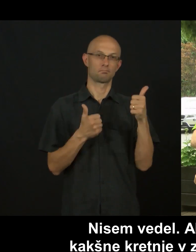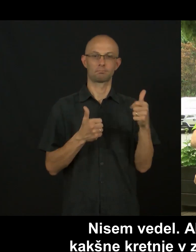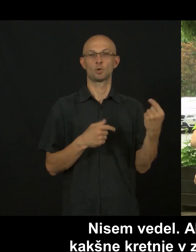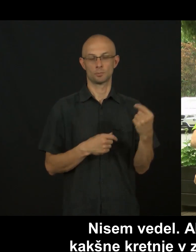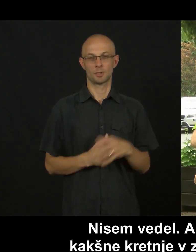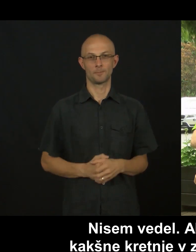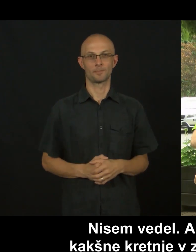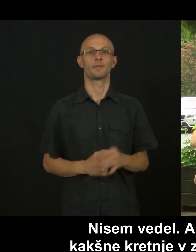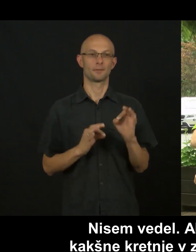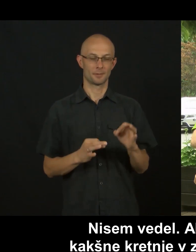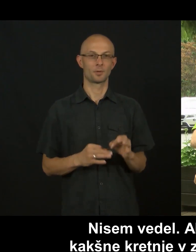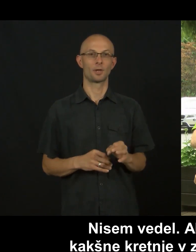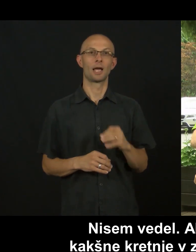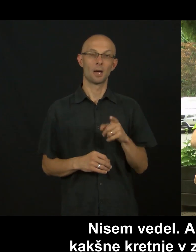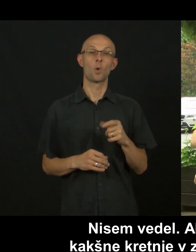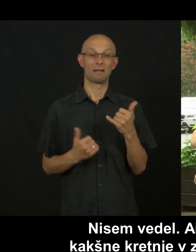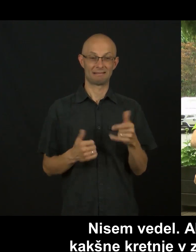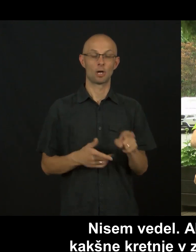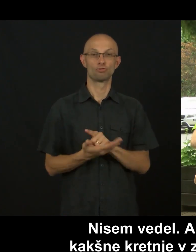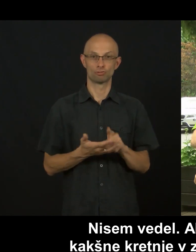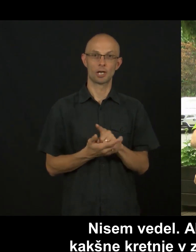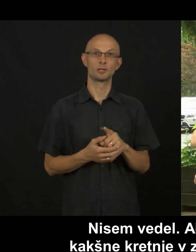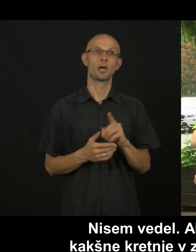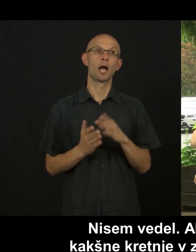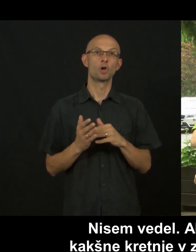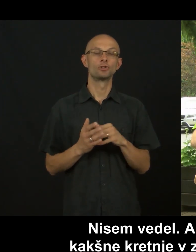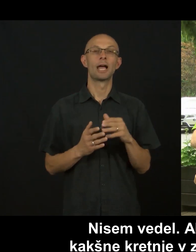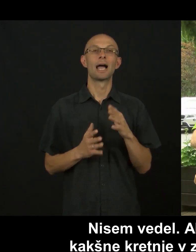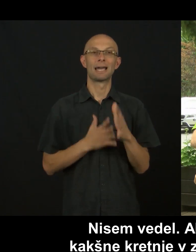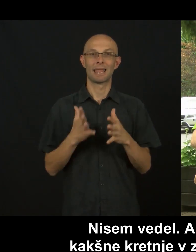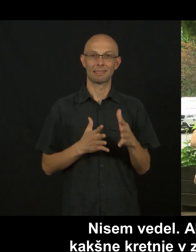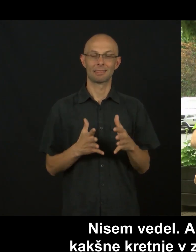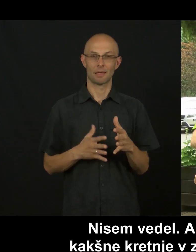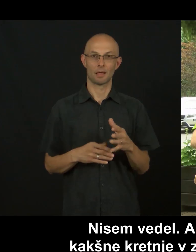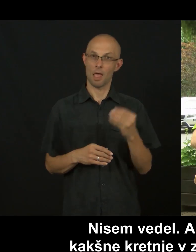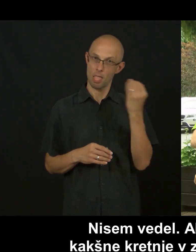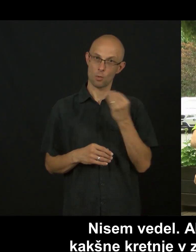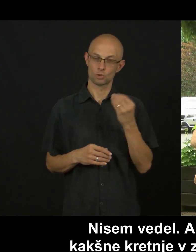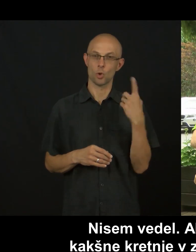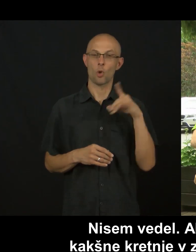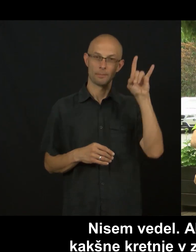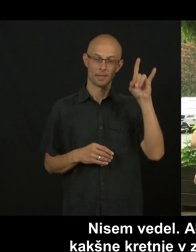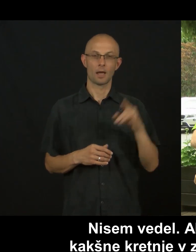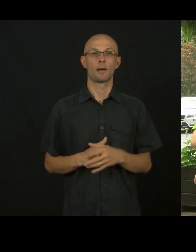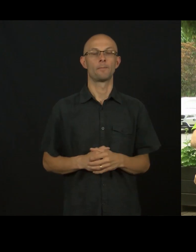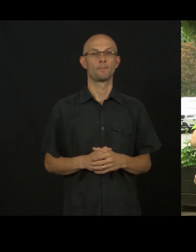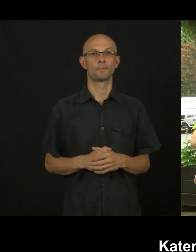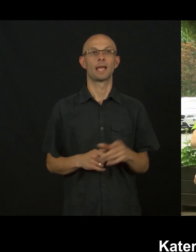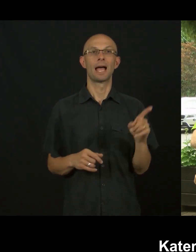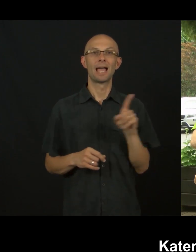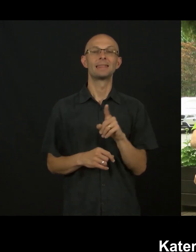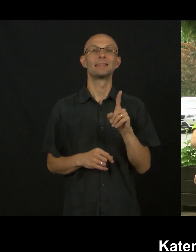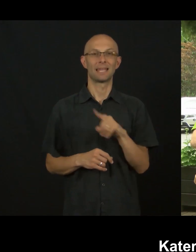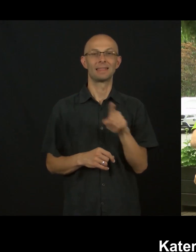Nisem vedel. Ali ti v tem času kakšne kretne v znakovnem jeziku naučil od Miha in